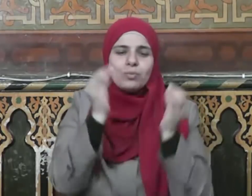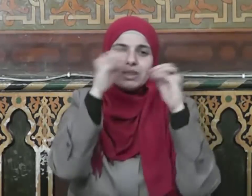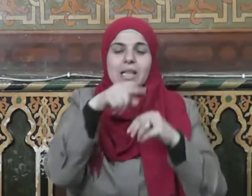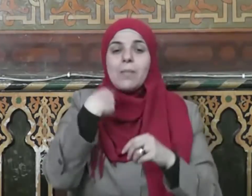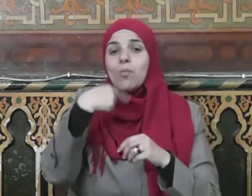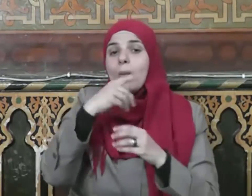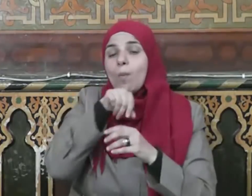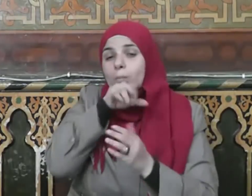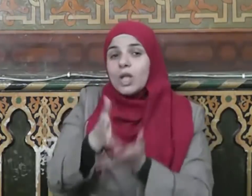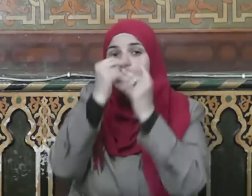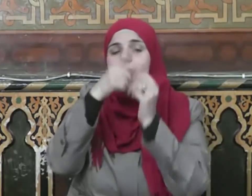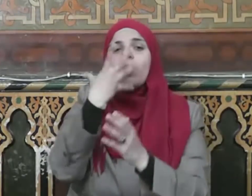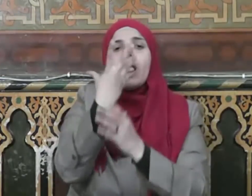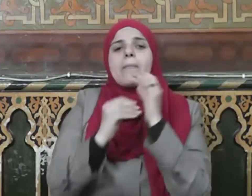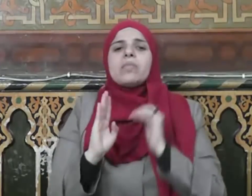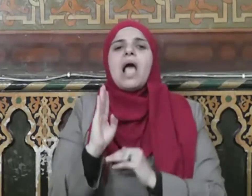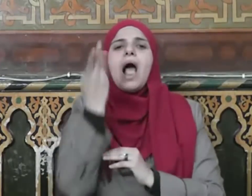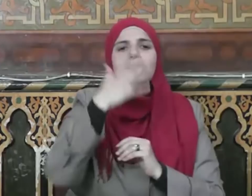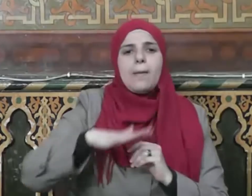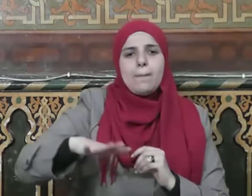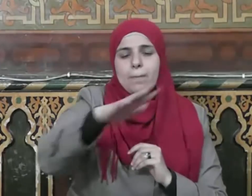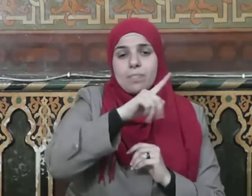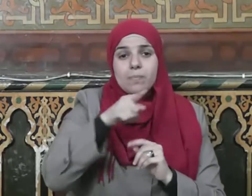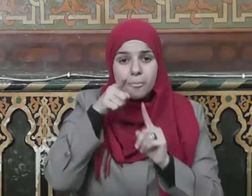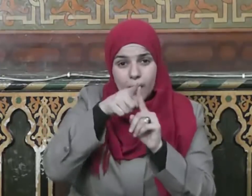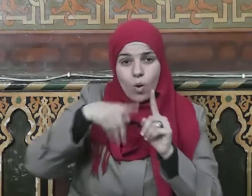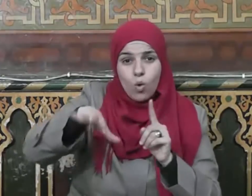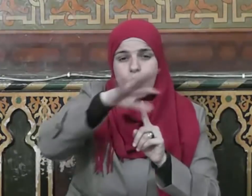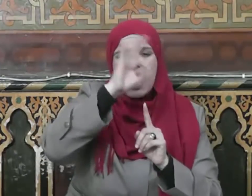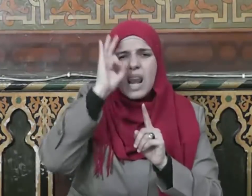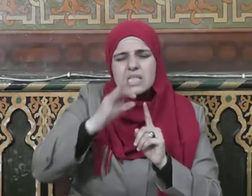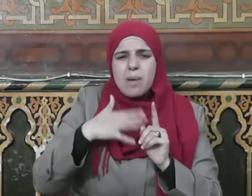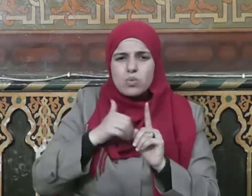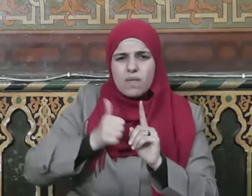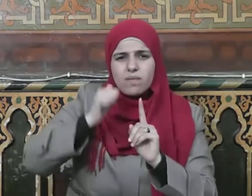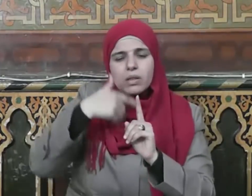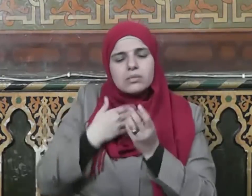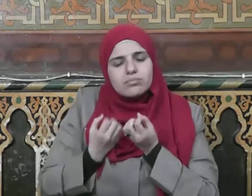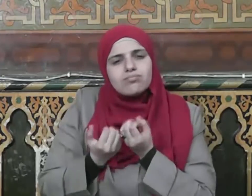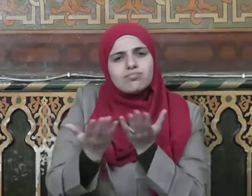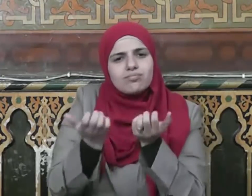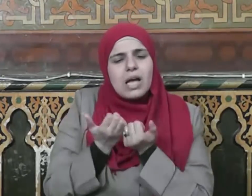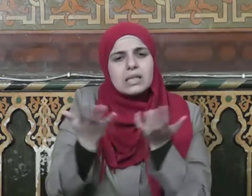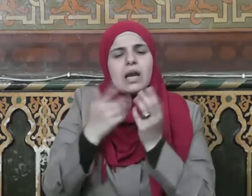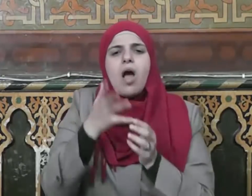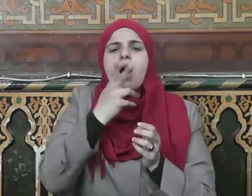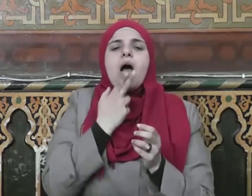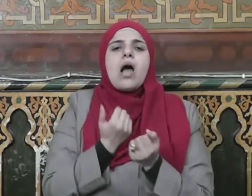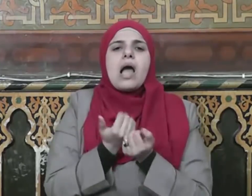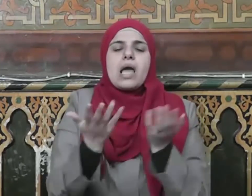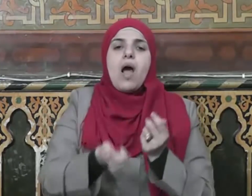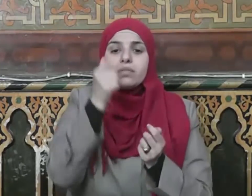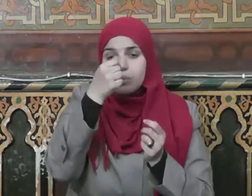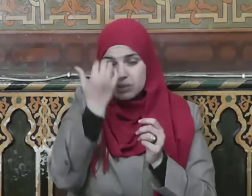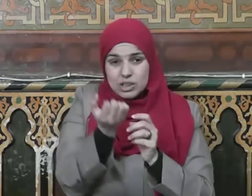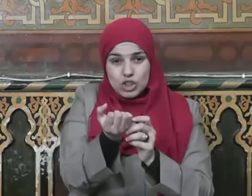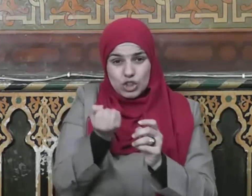آدم، إنك أن تبذل الفضل خير لك، وأن تمسكه شر لك،